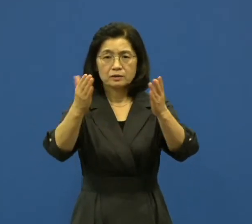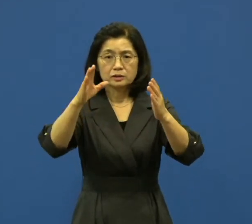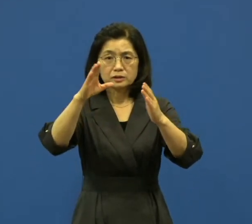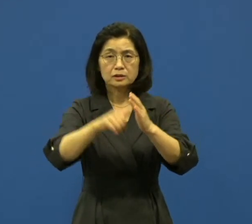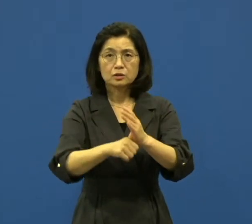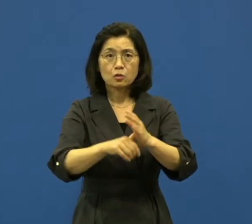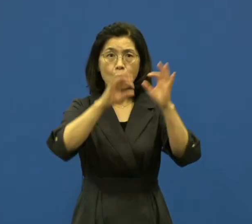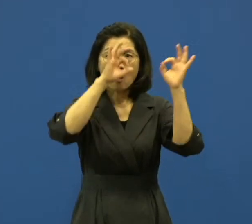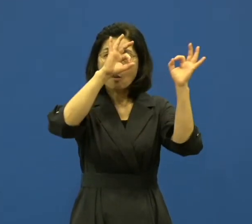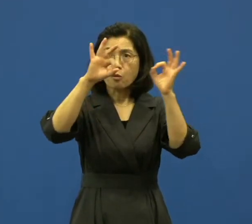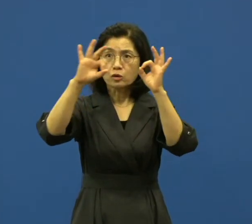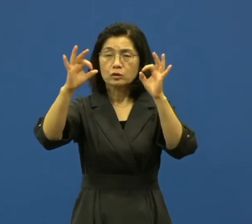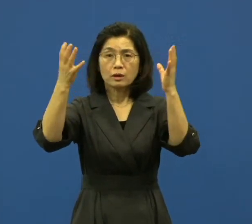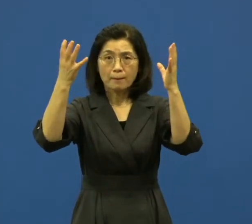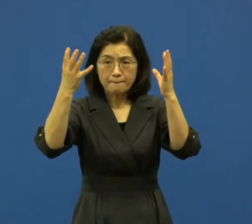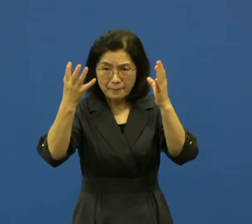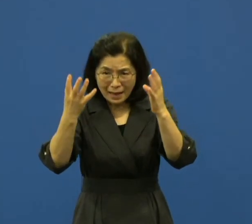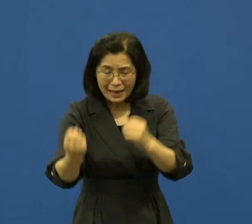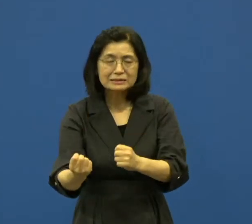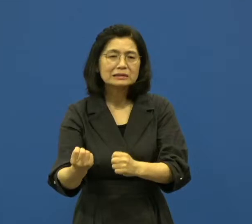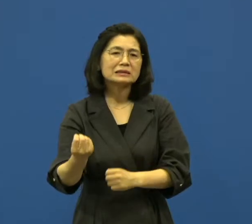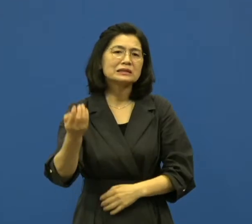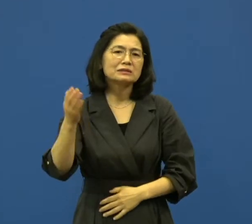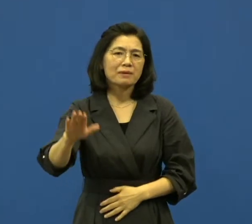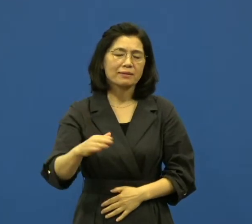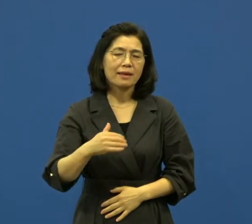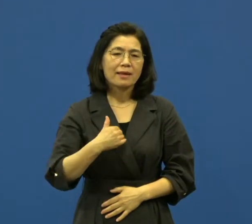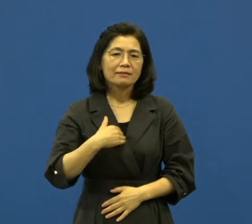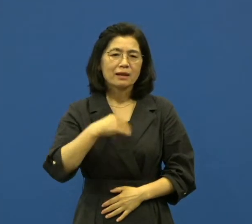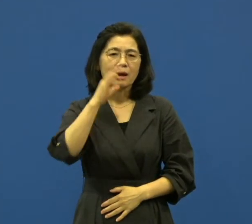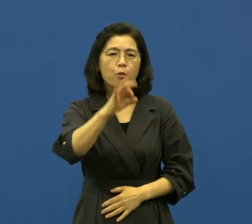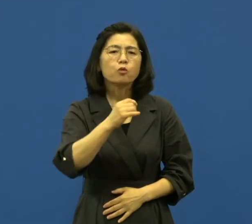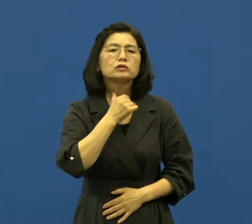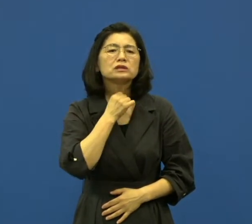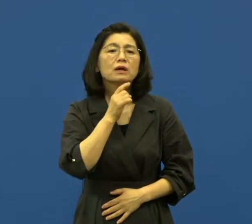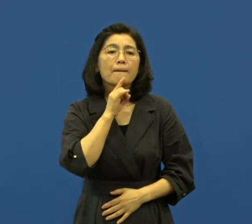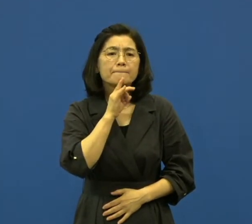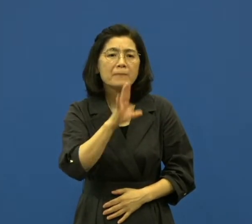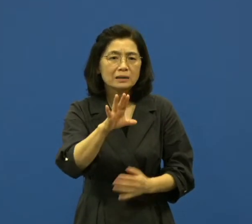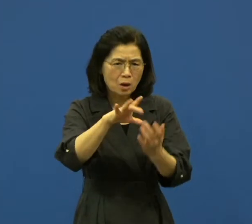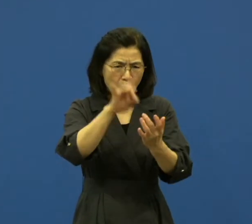어마어마하게 많을 거예요. 그런데 어떤 분은 자기가 보고 싶은 것만 보는 거예요.